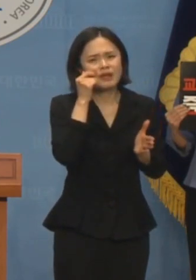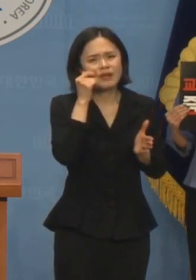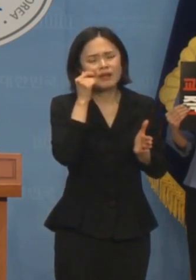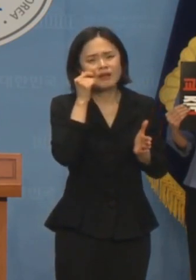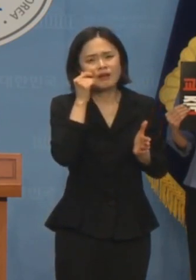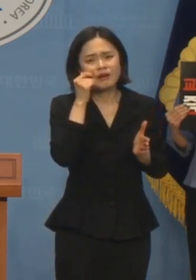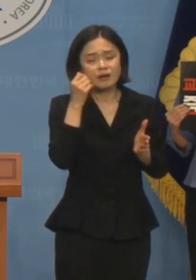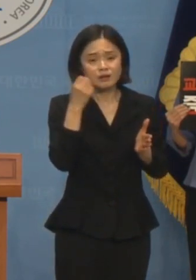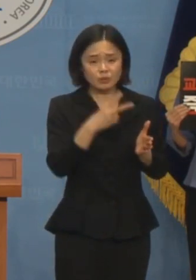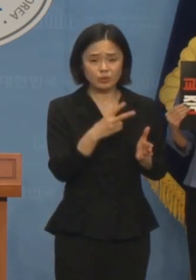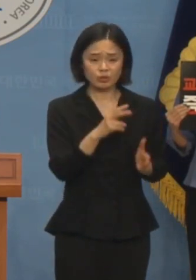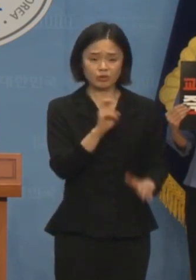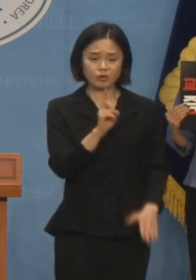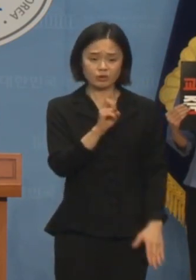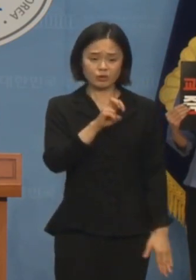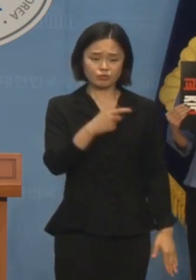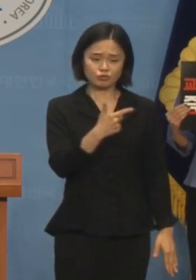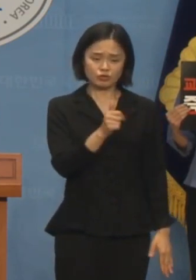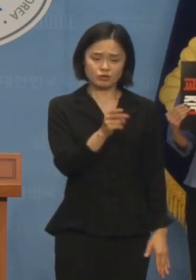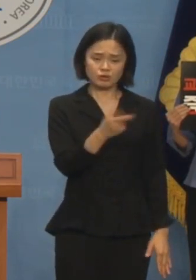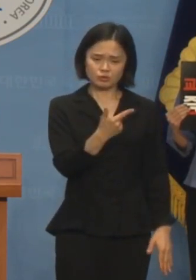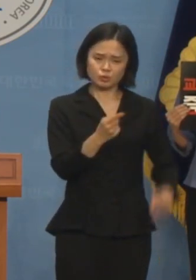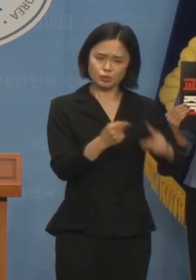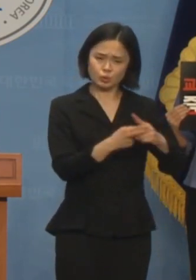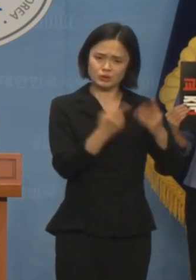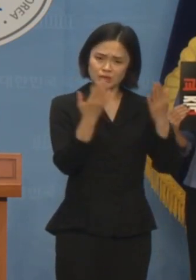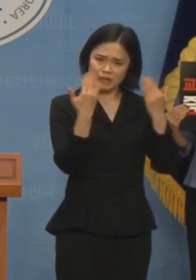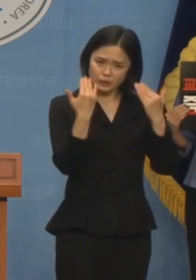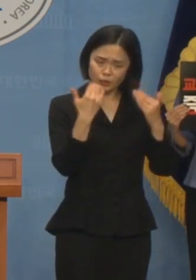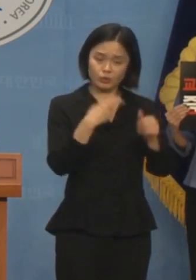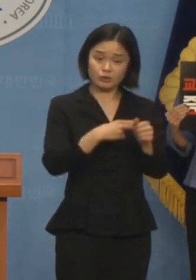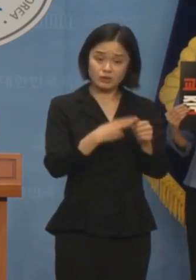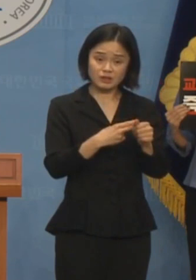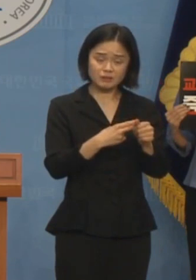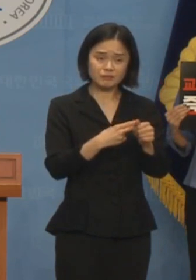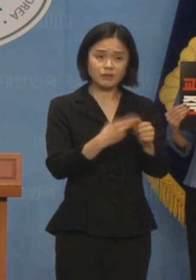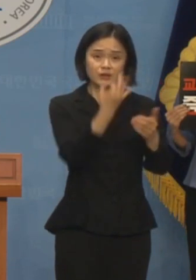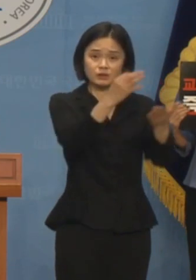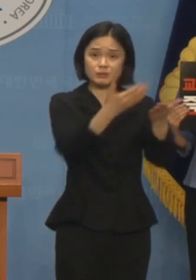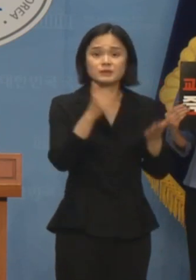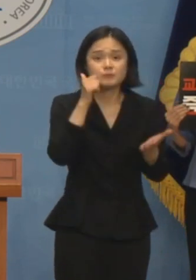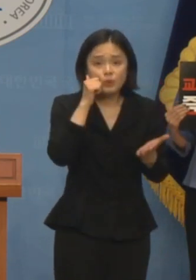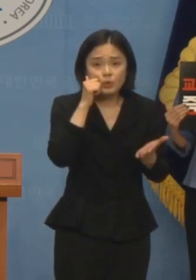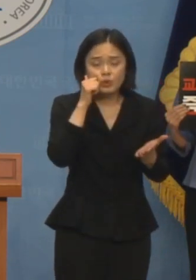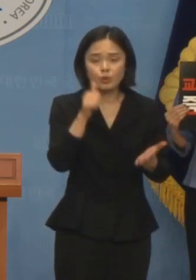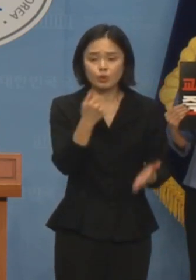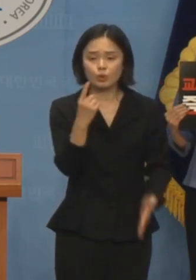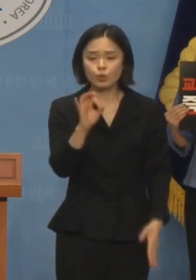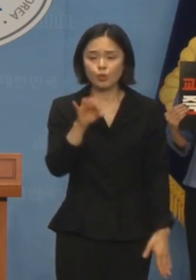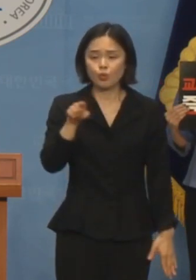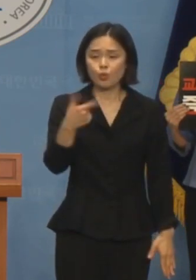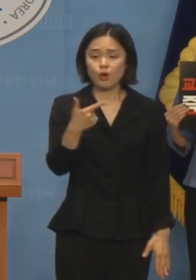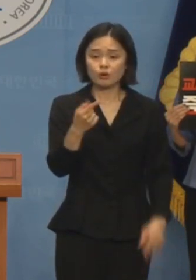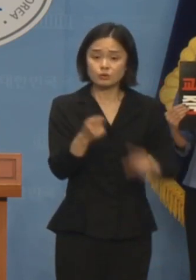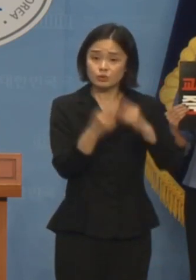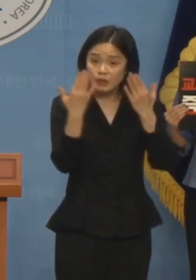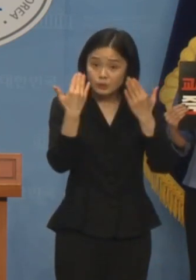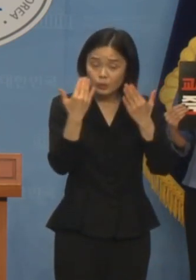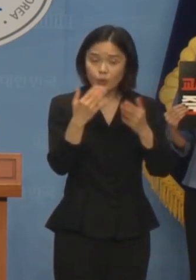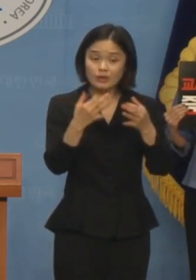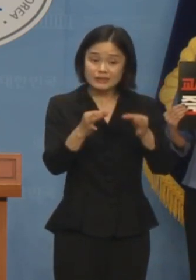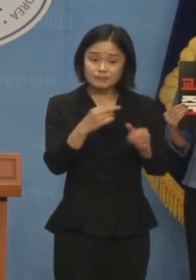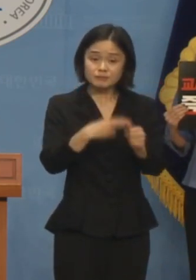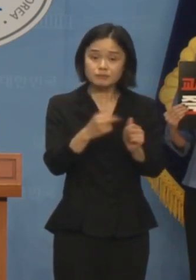문여도초 선생님도 순직 인정이 되지 않았고 작년 10월 고 호원초 김은지 교사의 죽음도 순직 인정이 되지